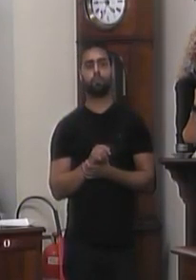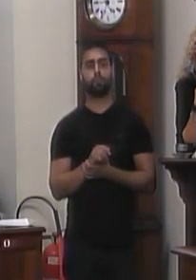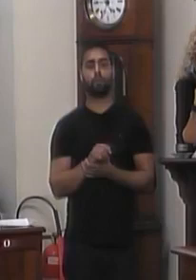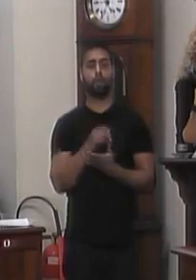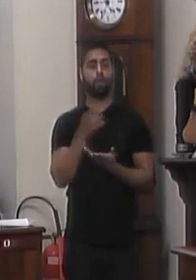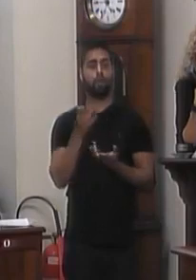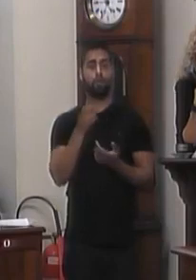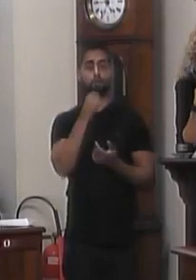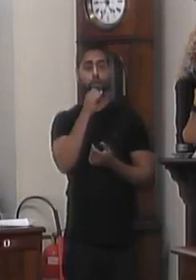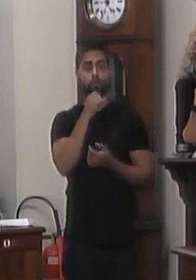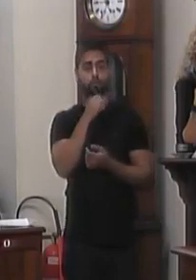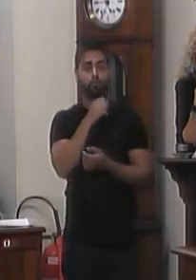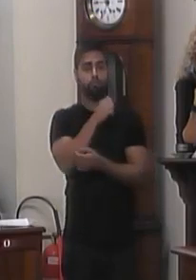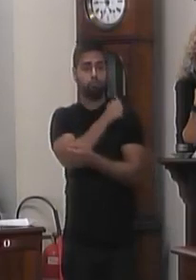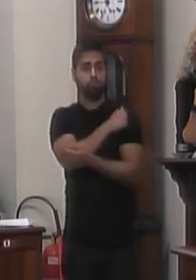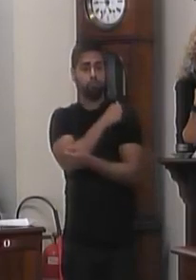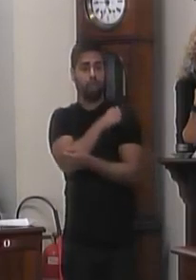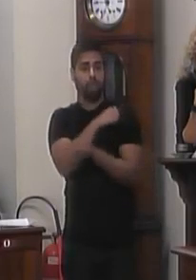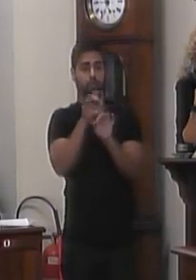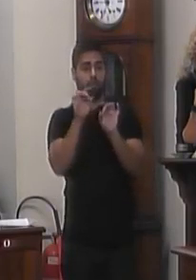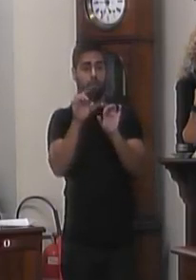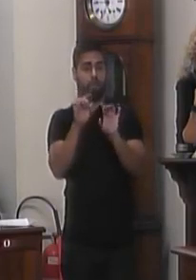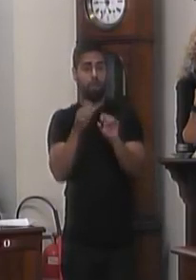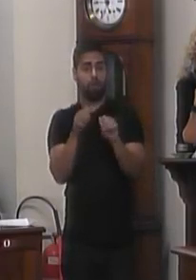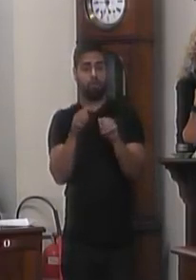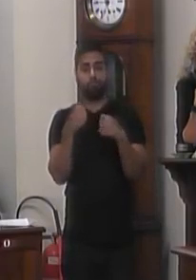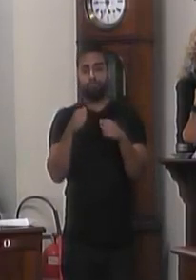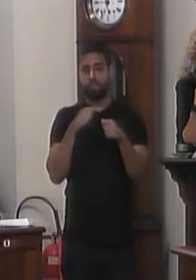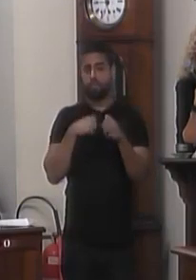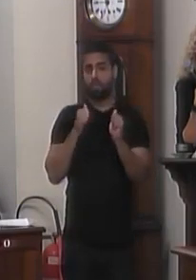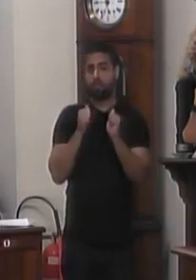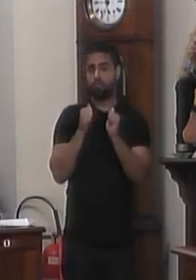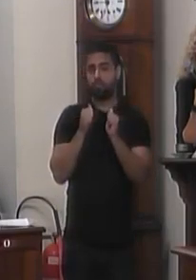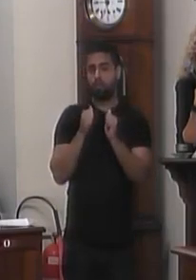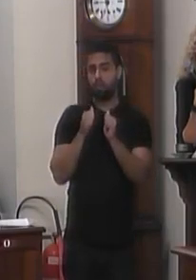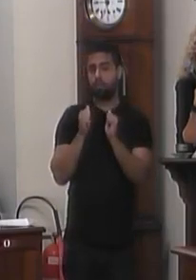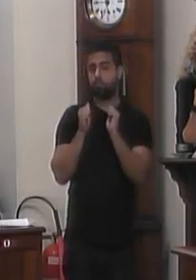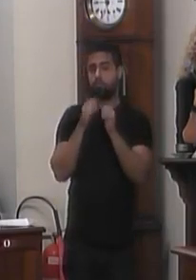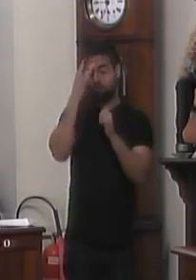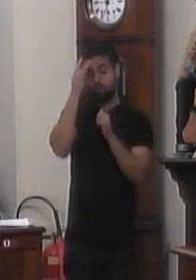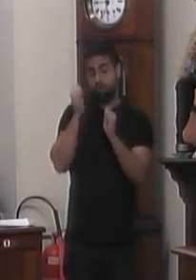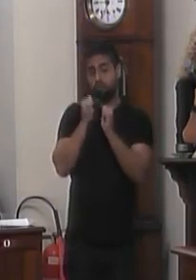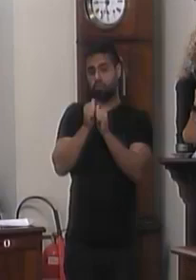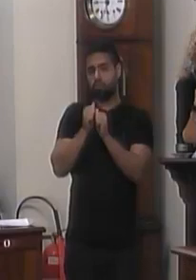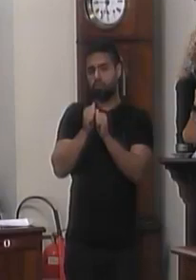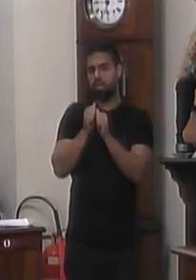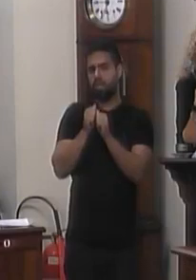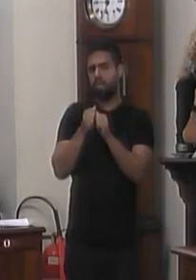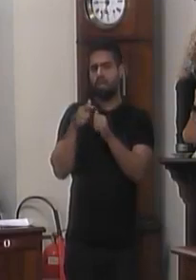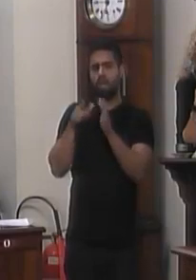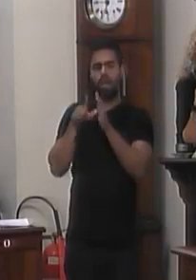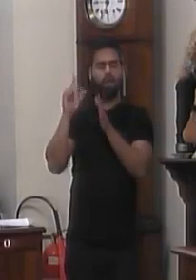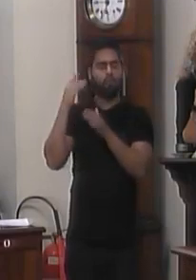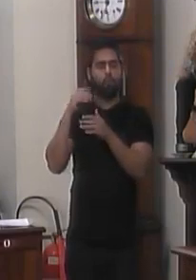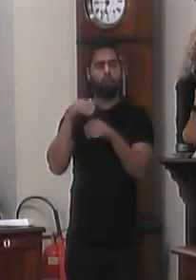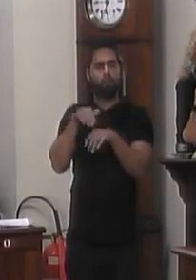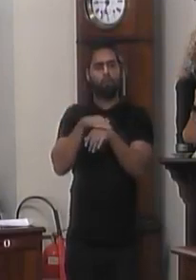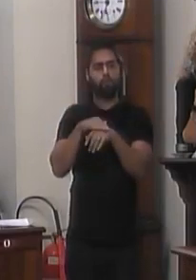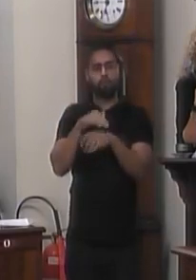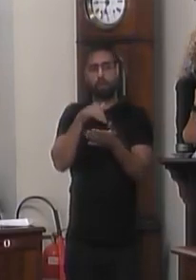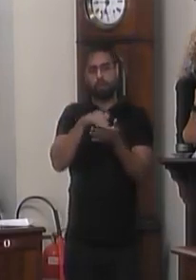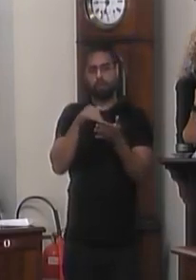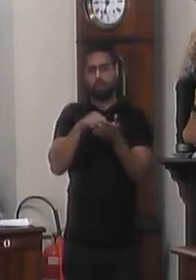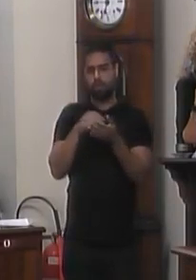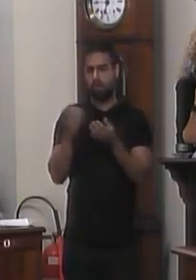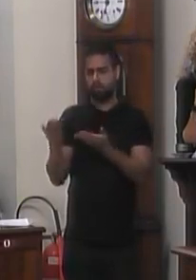alunos especiais que precisam de acompanhamento. E a última vez que eu fui conversar com a secretária, até me atendeu muito